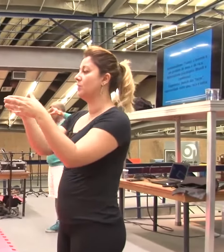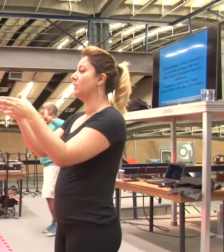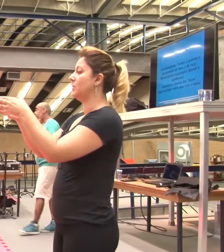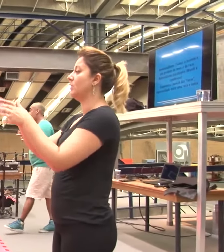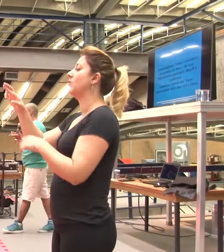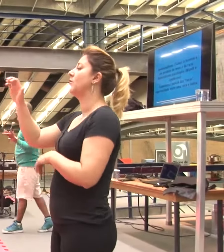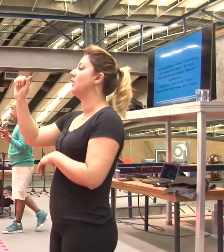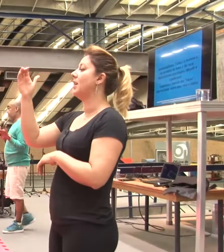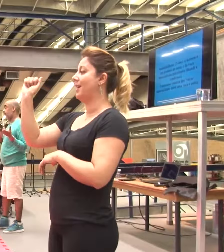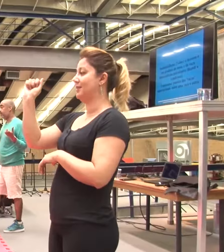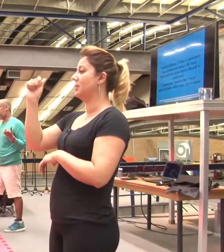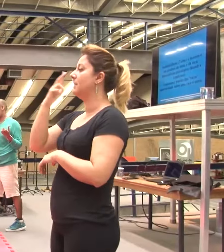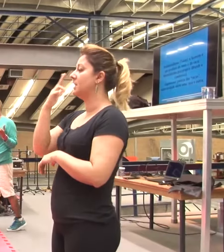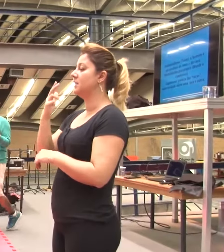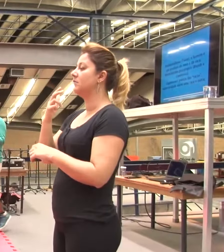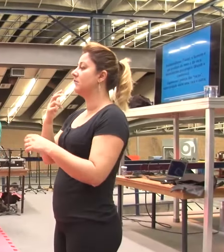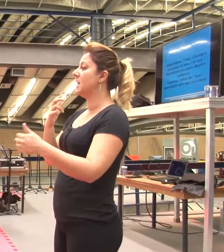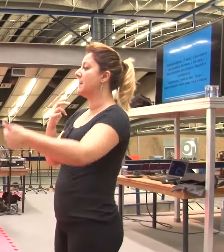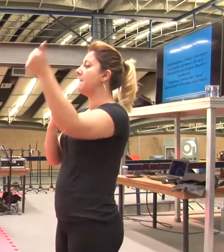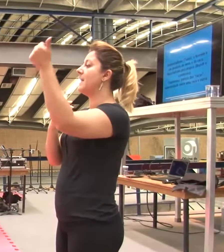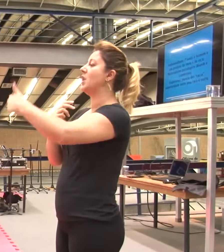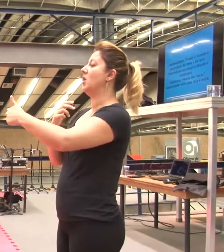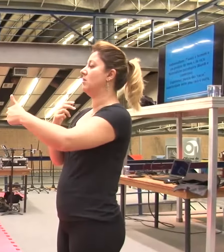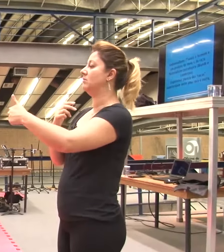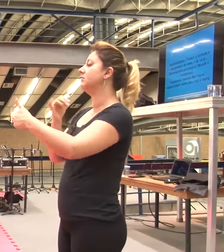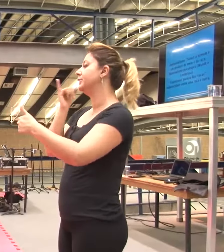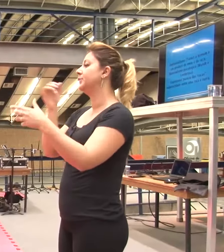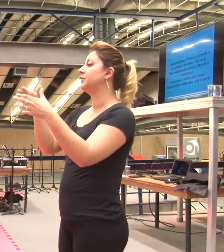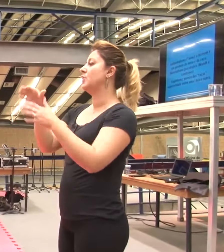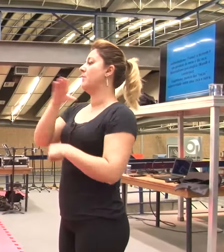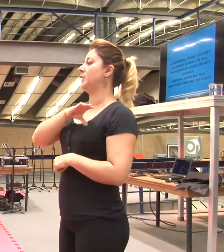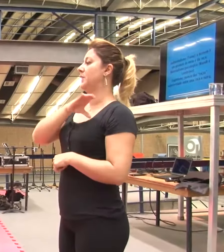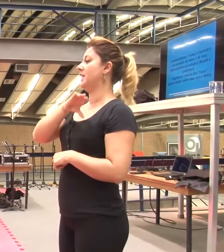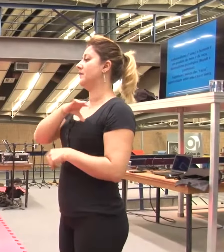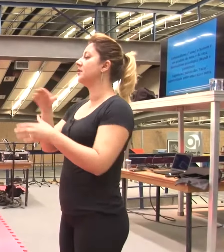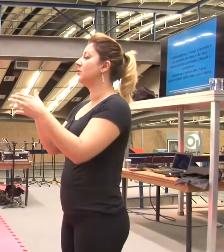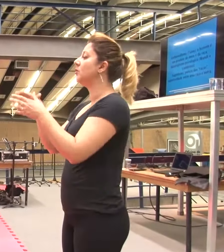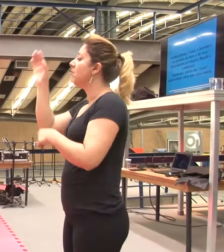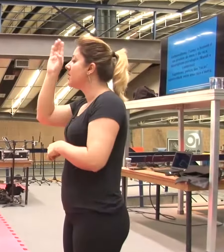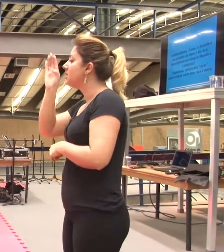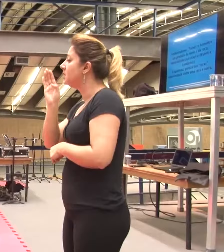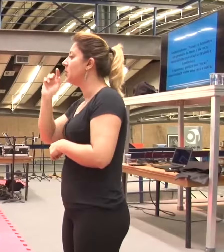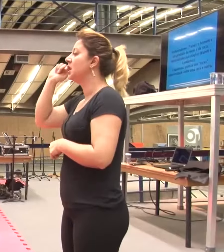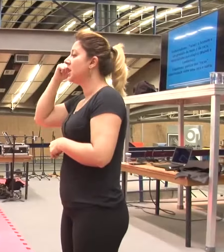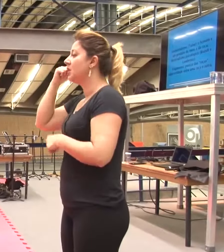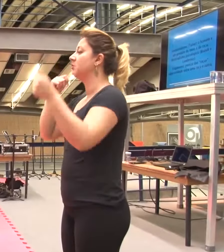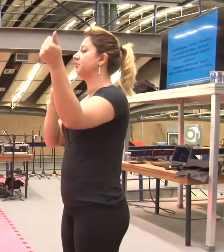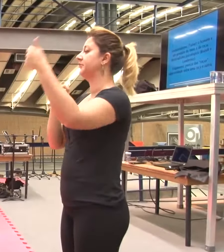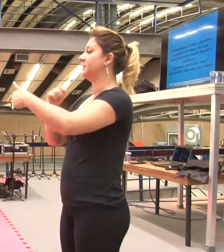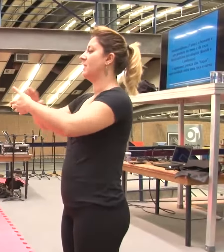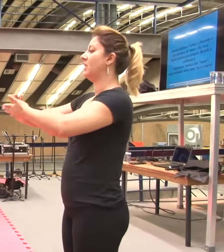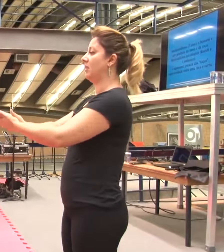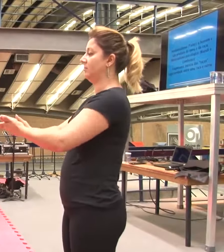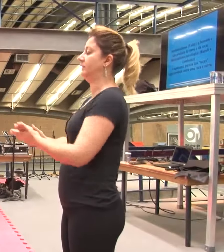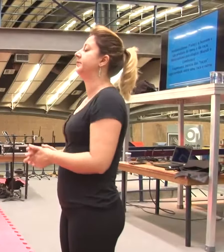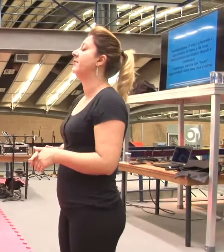superioridade entre uma raça e outra, né? Foi uma coisa que, por exemplo, a gente dá urgência em vários lugares do mundo, ou melhor dizendo,